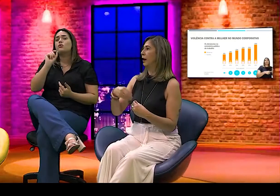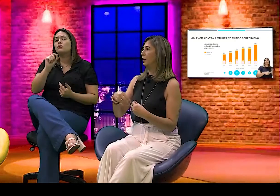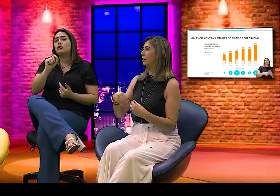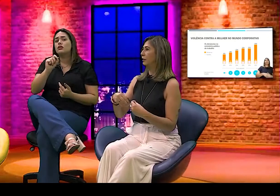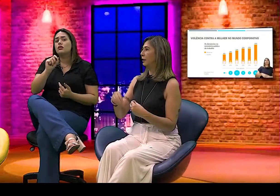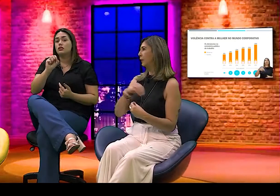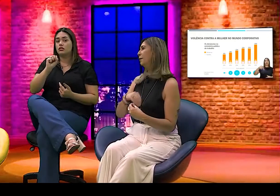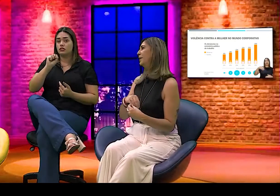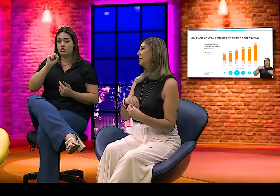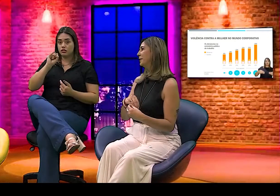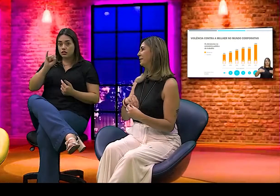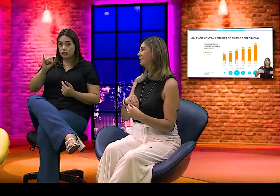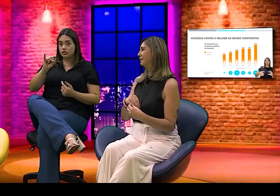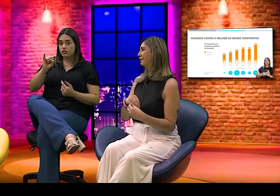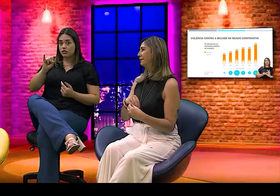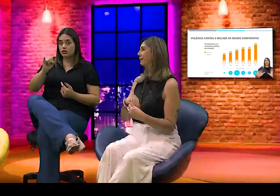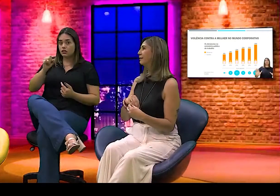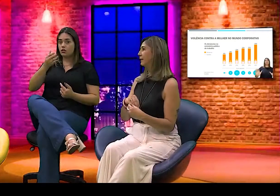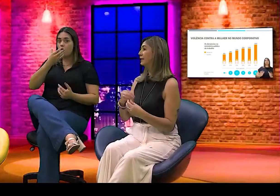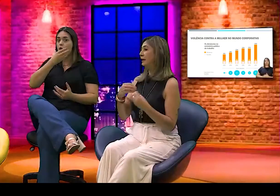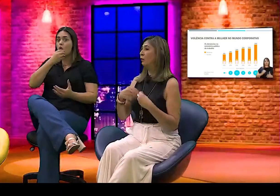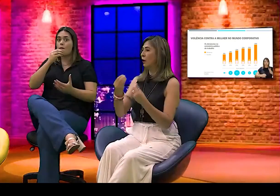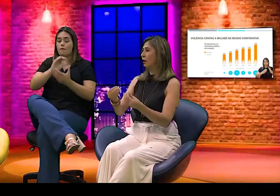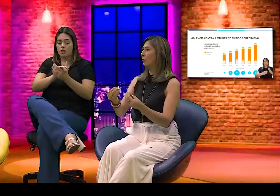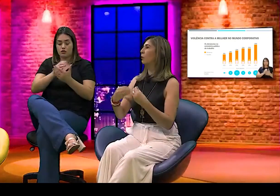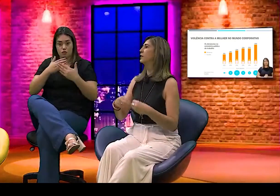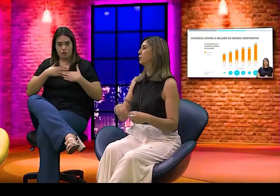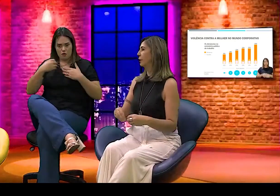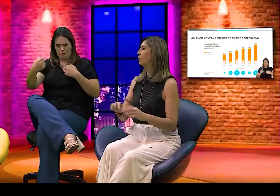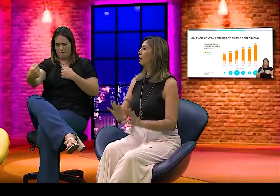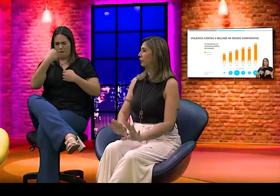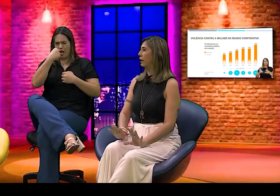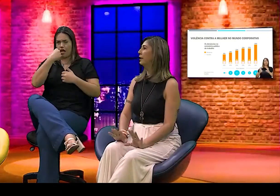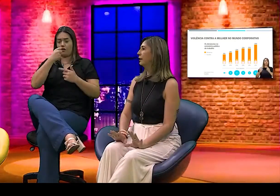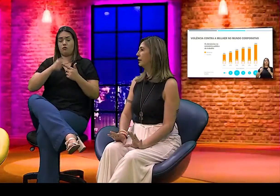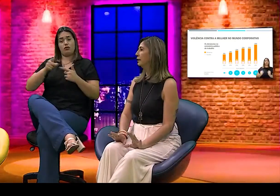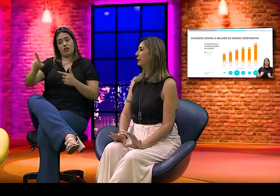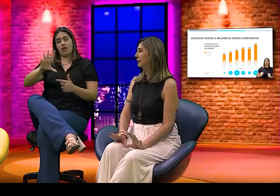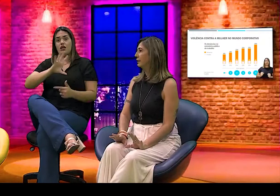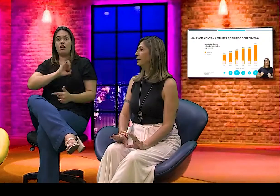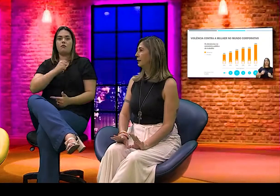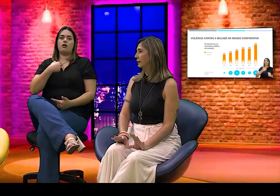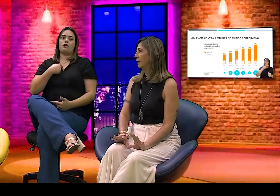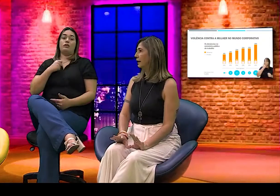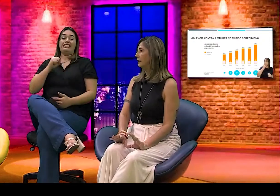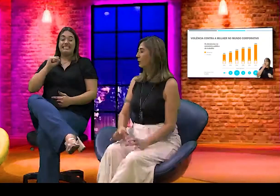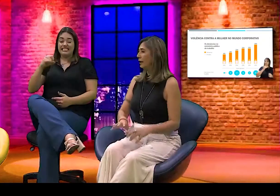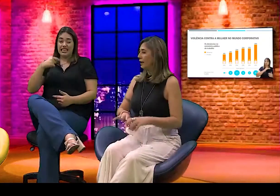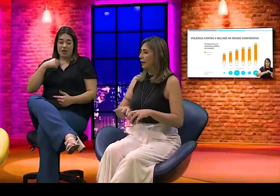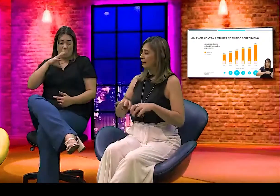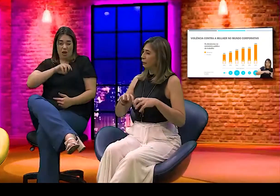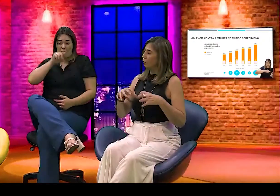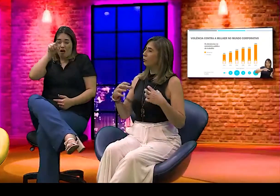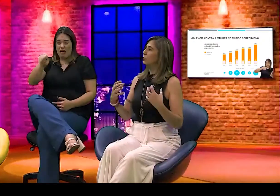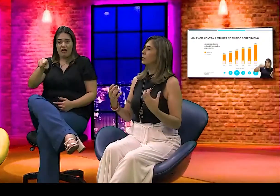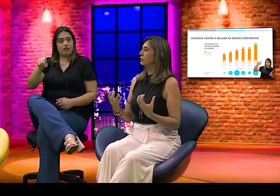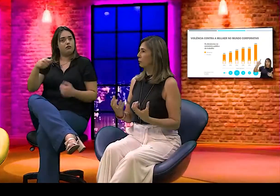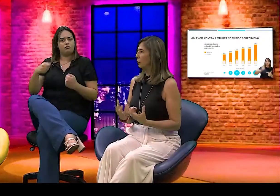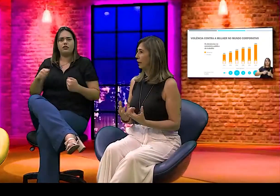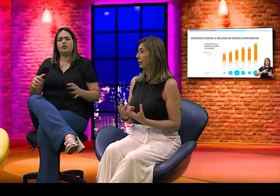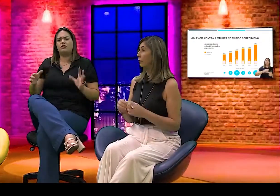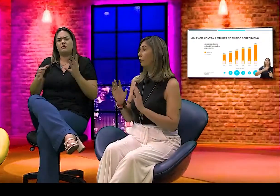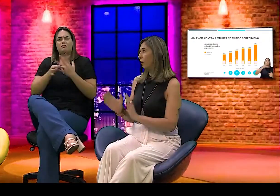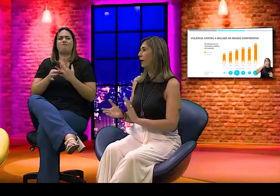parceiro me bate, é porque ele me ama. E se eu o amo, eu preciso perdoá-lo e ficar ali. Né? Então, é toda uma